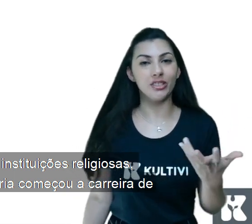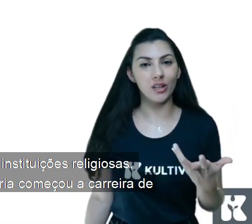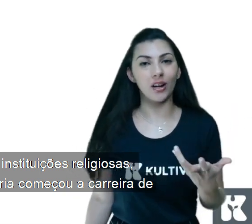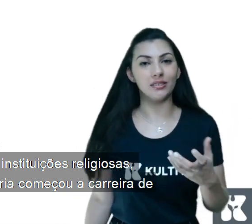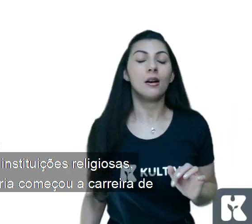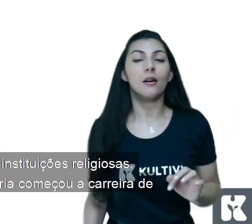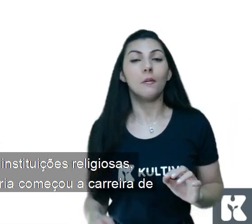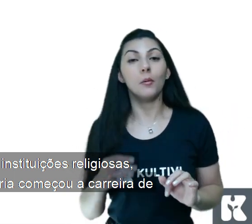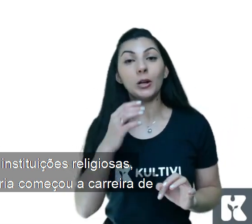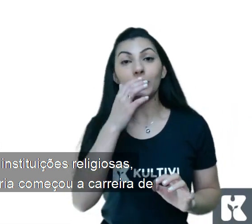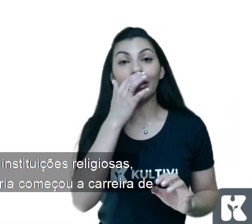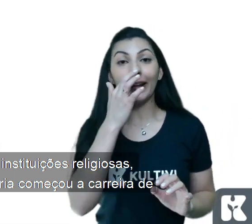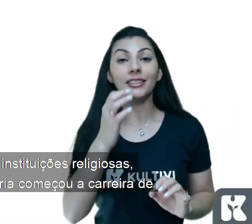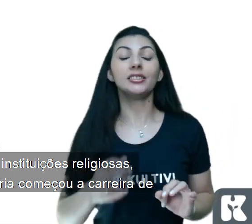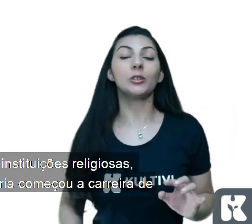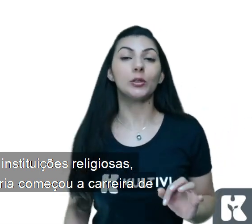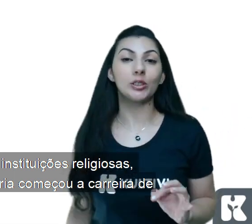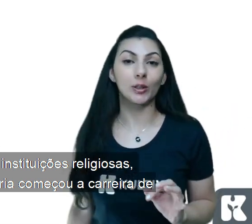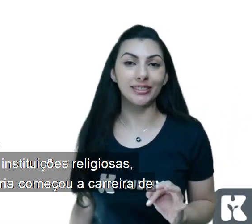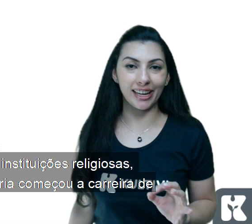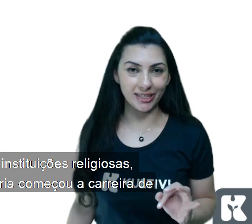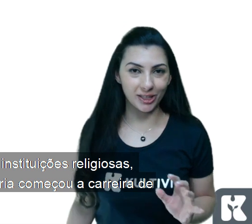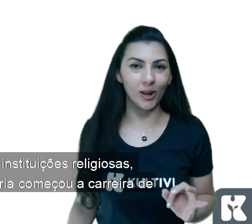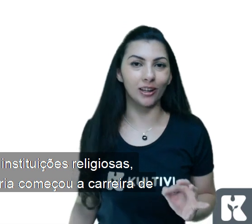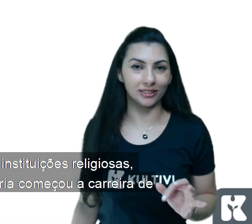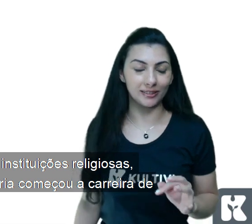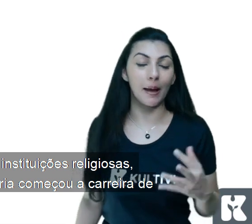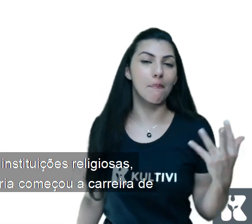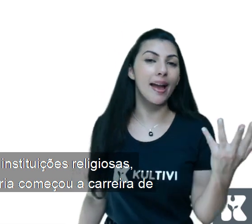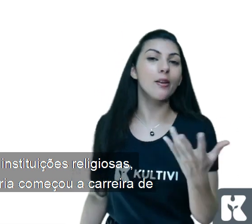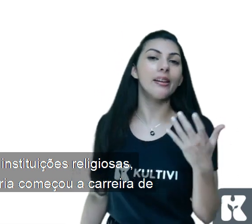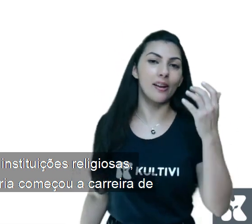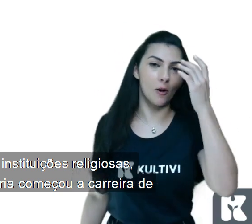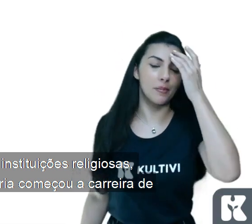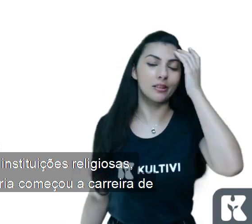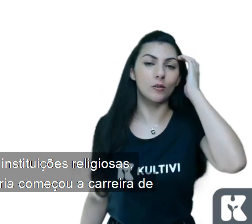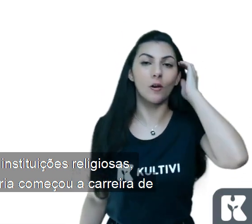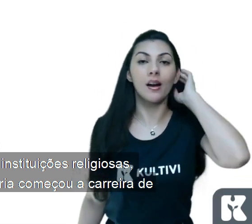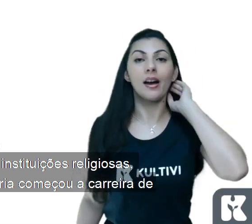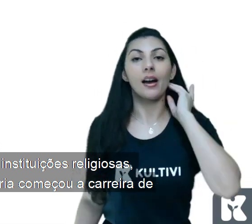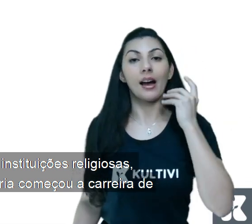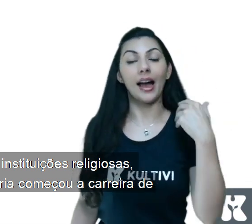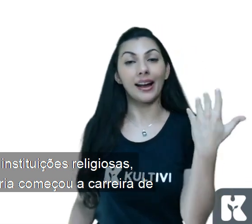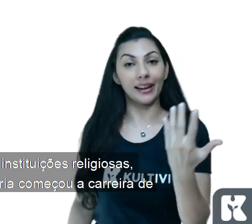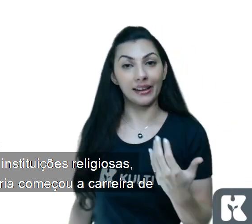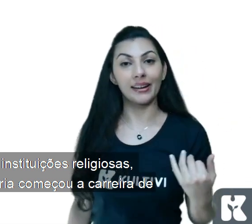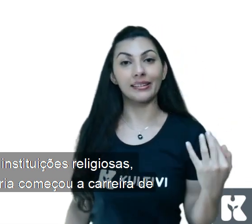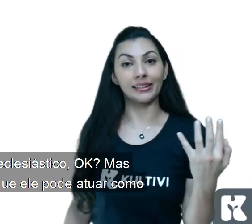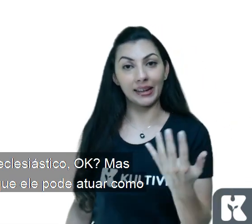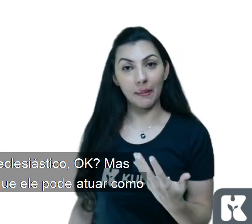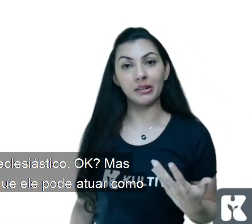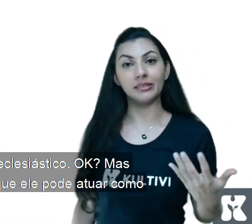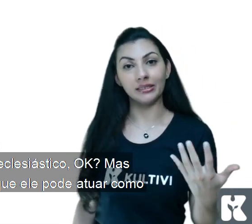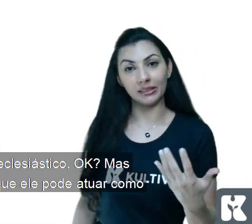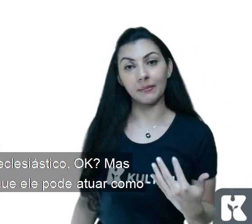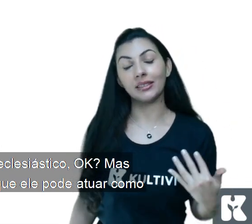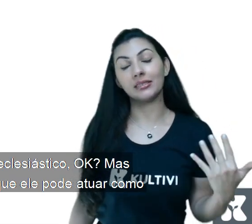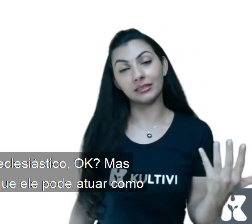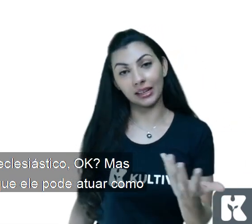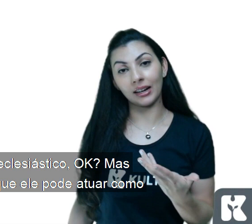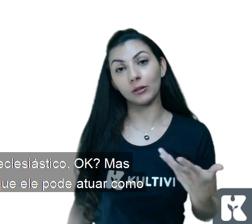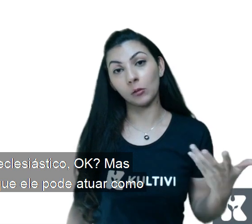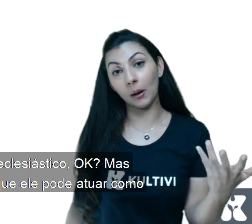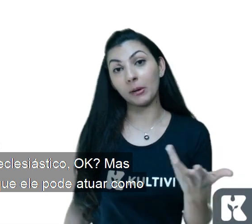instituições religiosas. Muitos em instituições religiosas. A maioria começou a carreira de intérpretes de